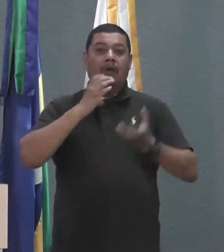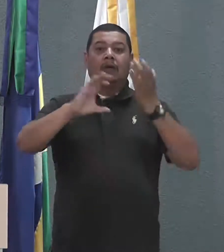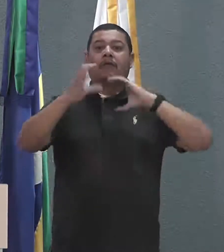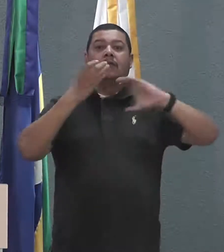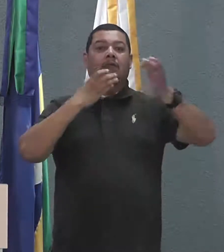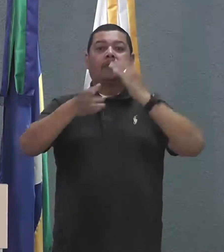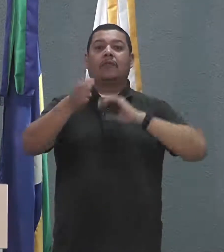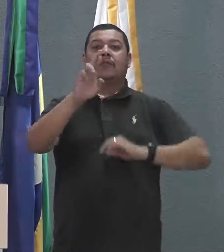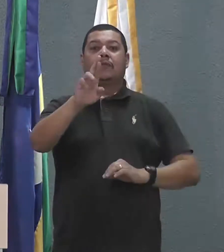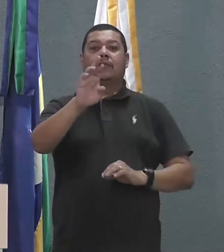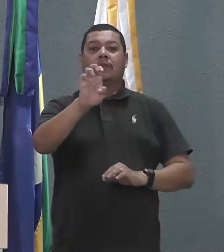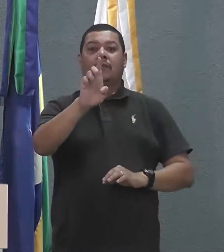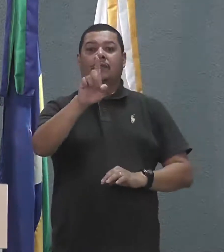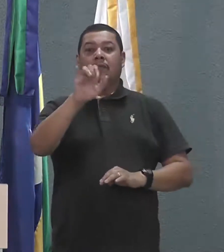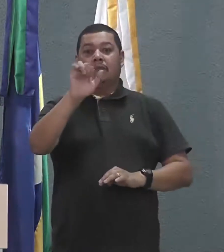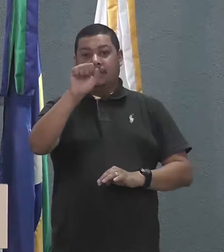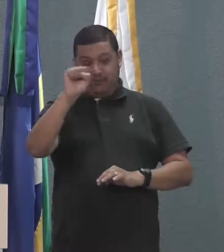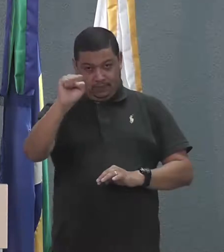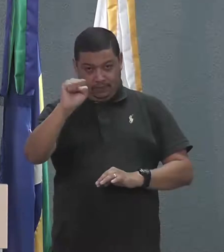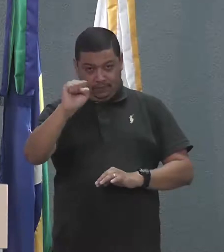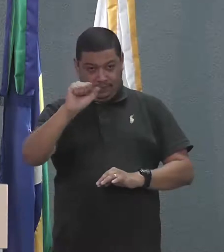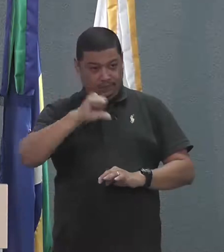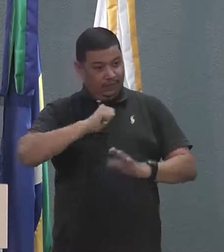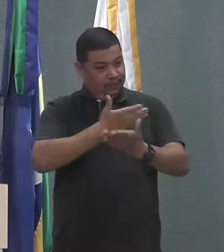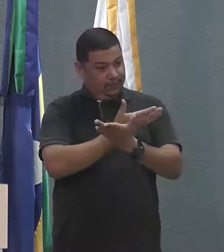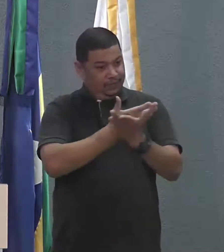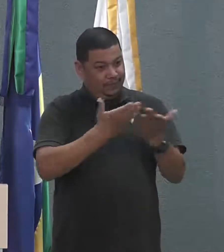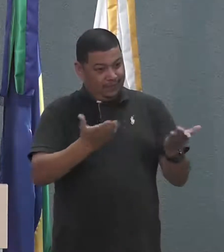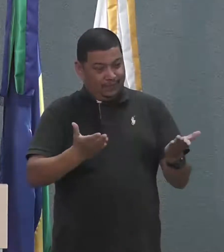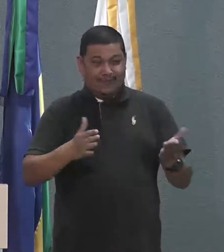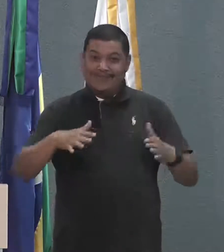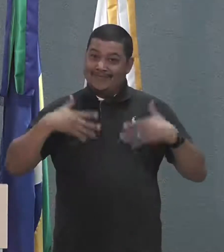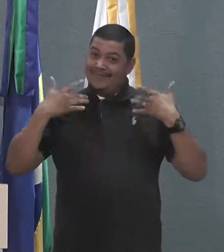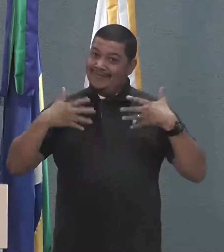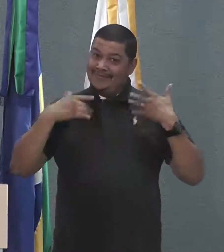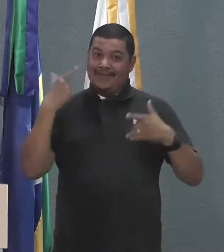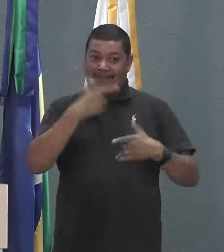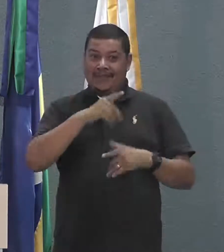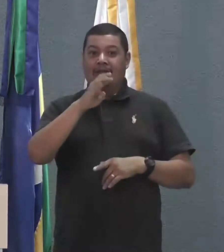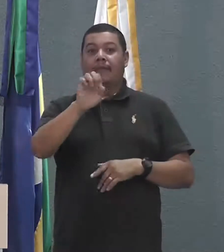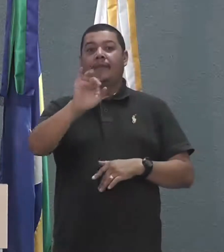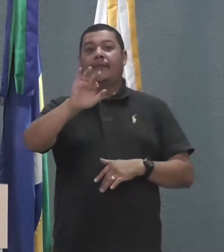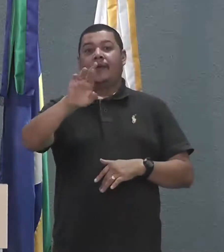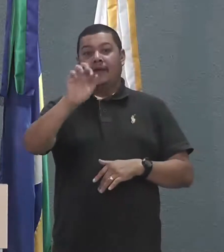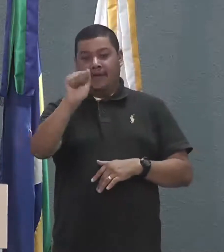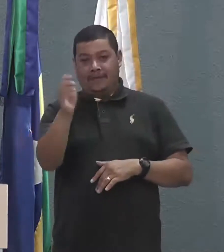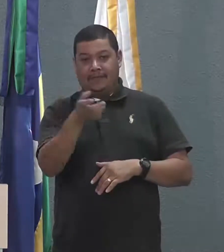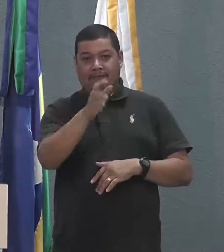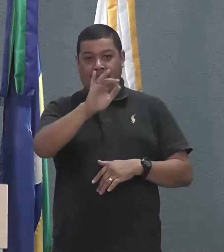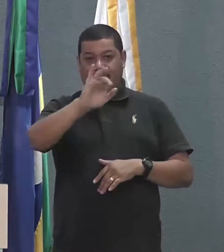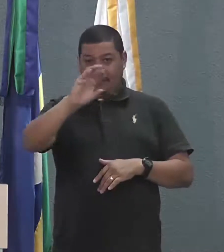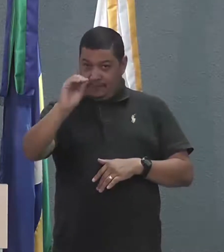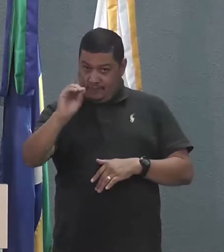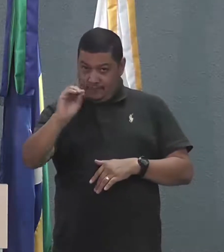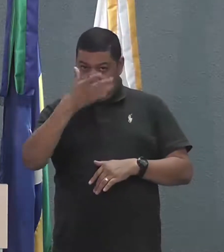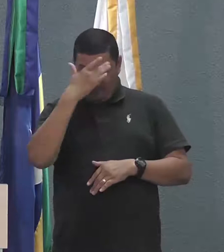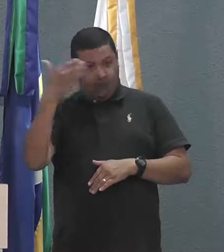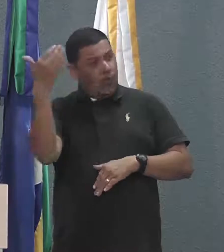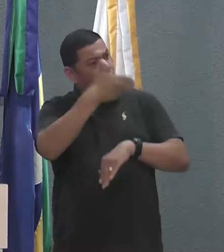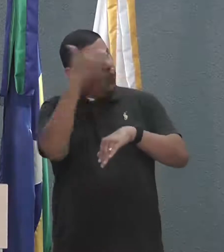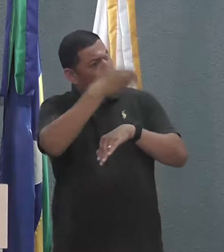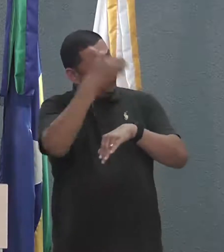alegrar a população. Foi ali no espaço Beira Rio, onde a população estava lá